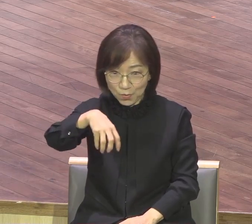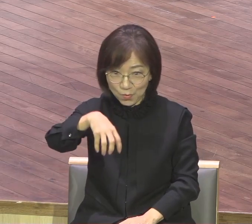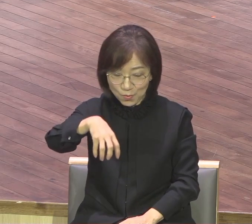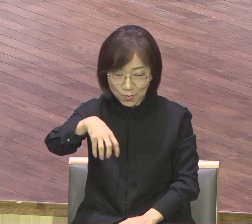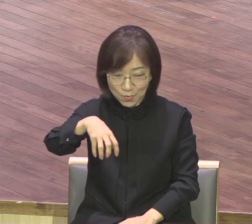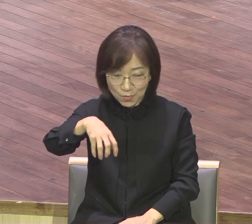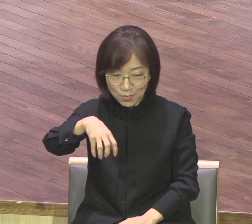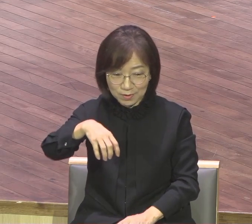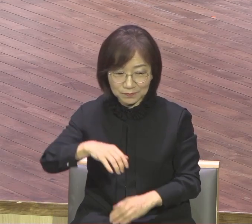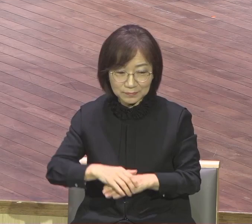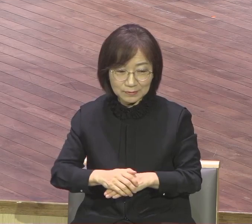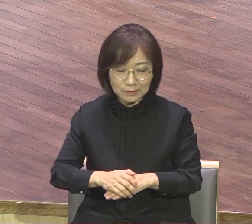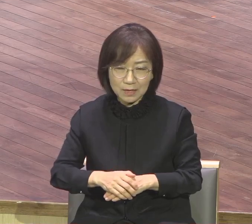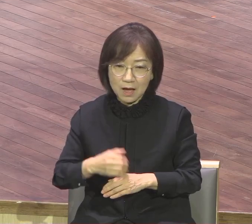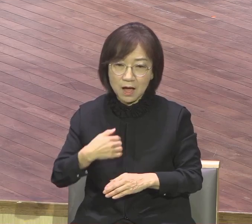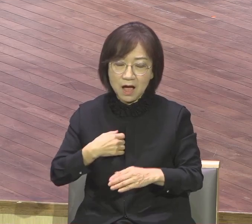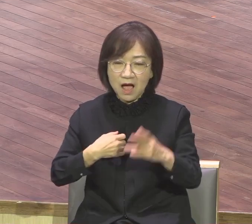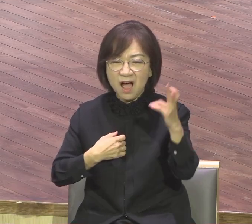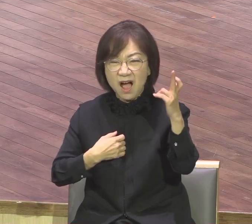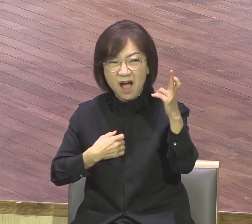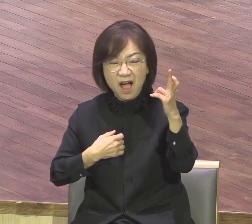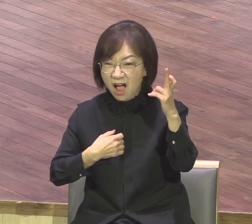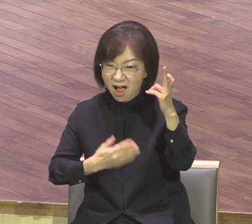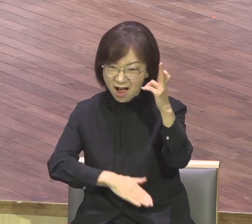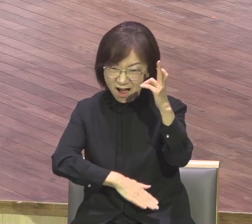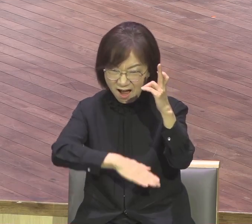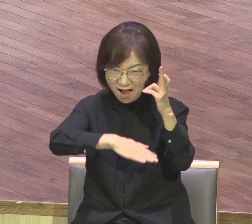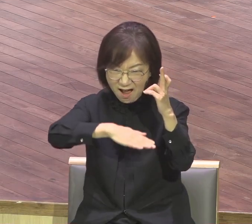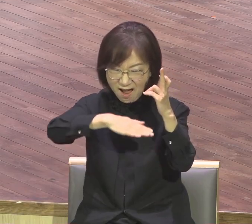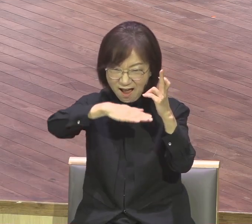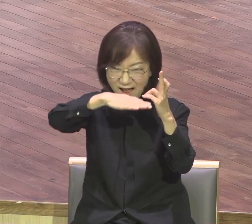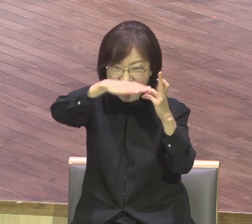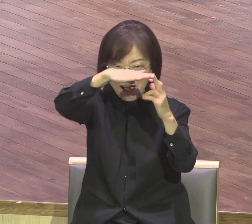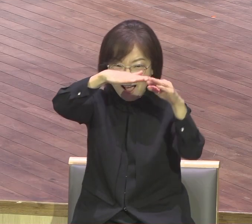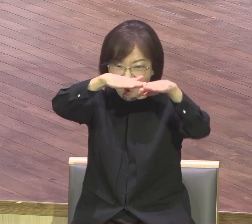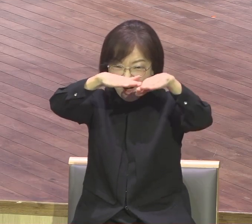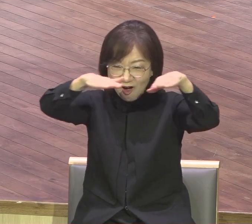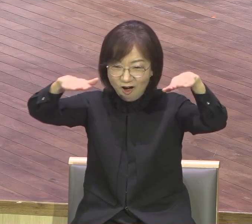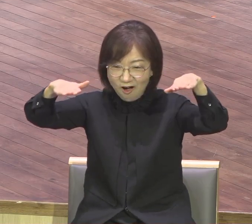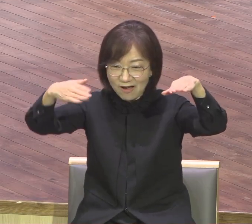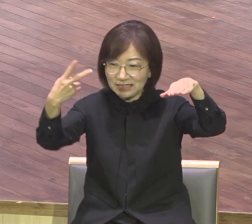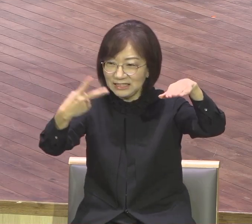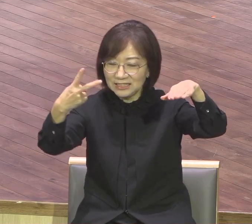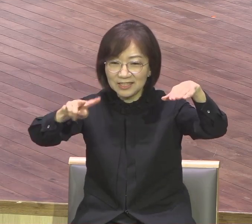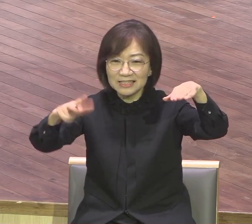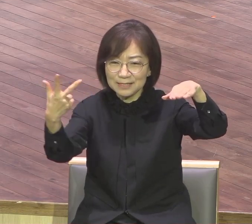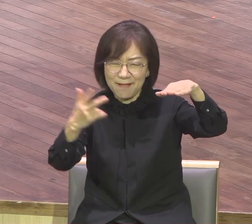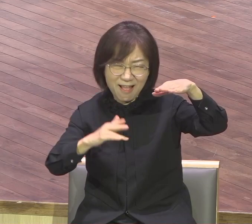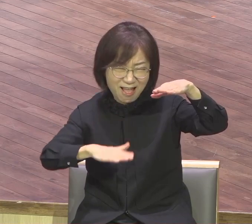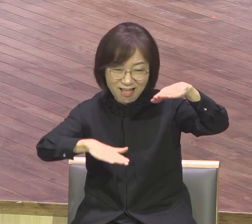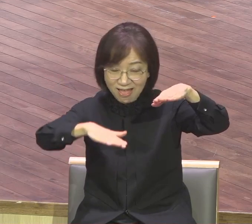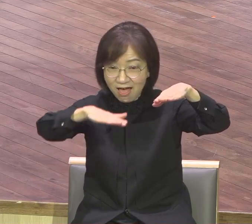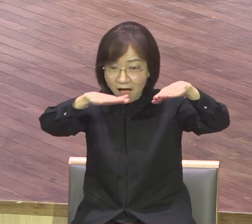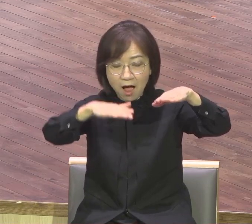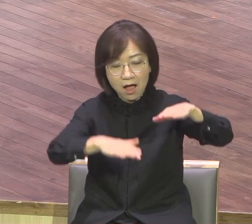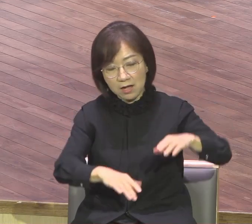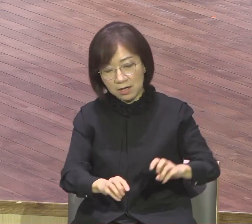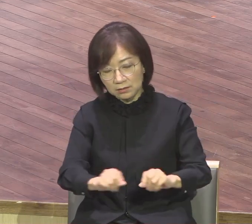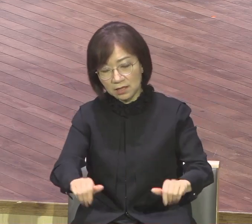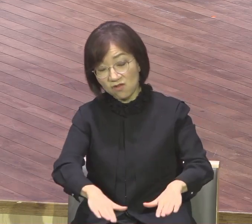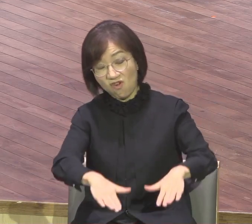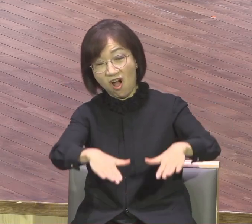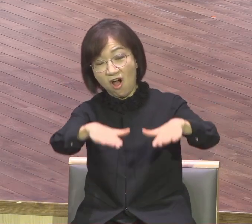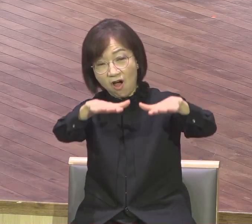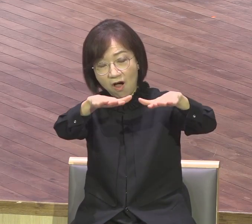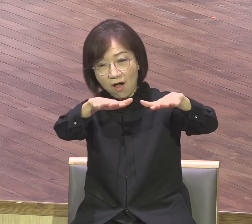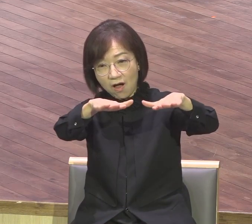정확한 나라 중에 제일 높아요. 해발 2,700m입니다. Y Bogotá está ubicado en